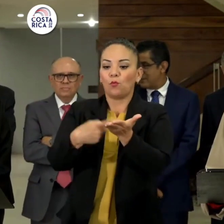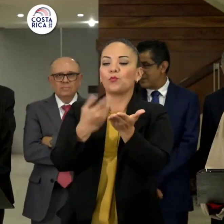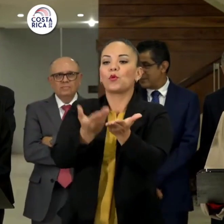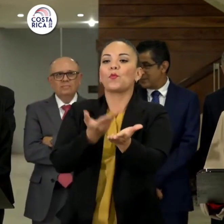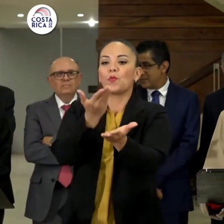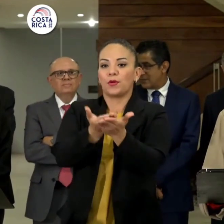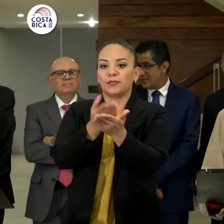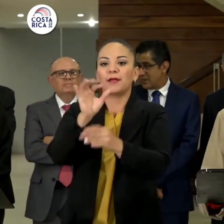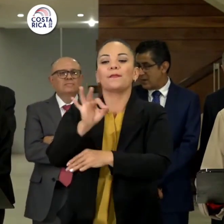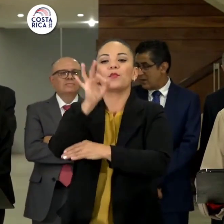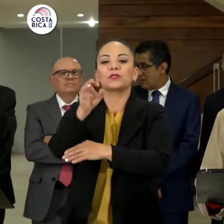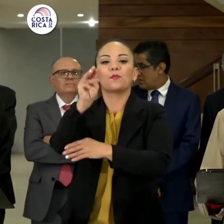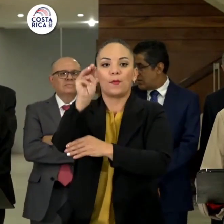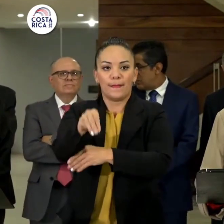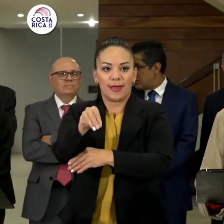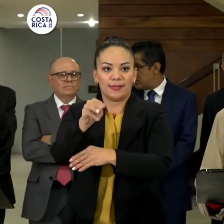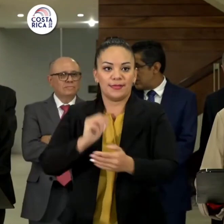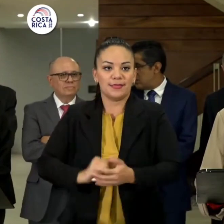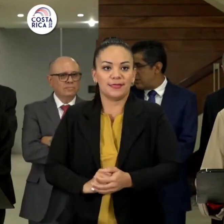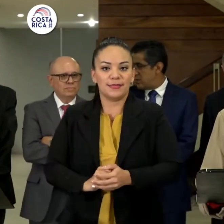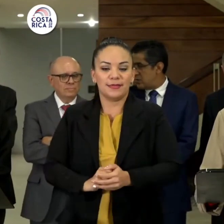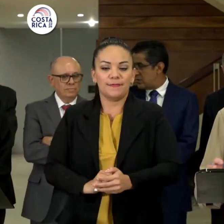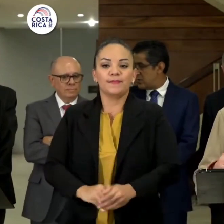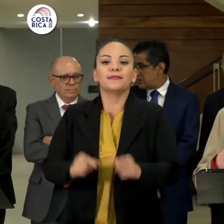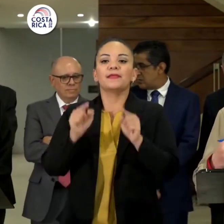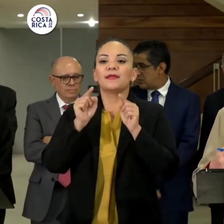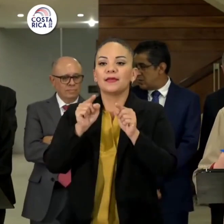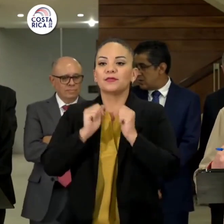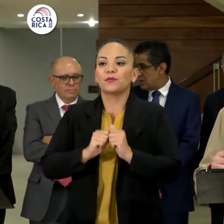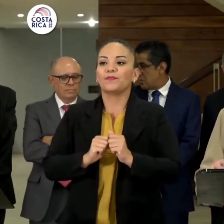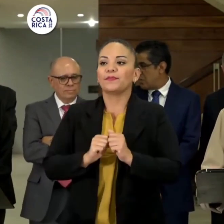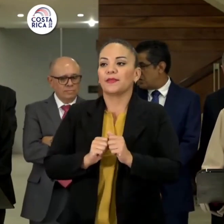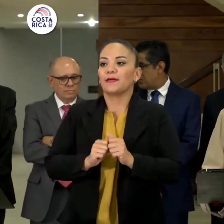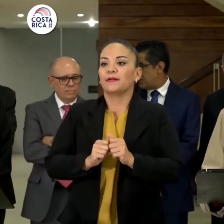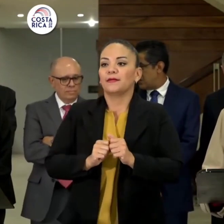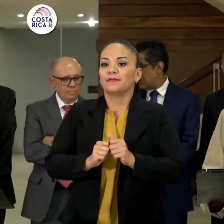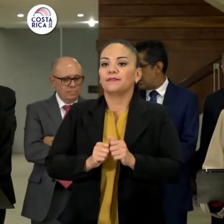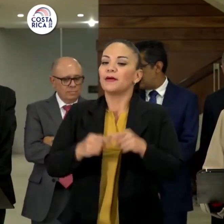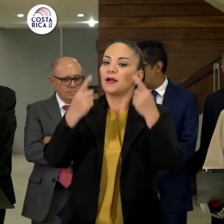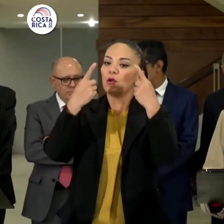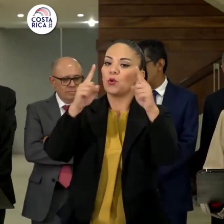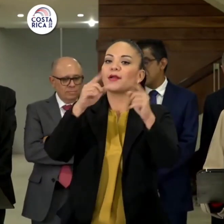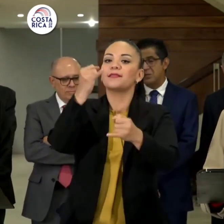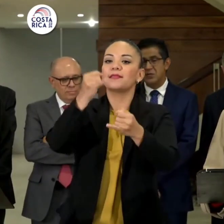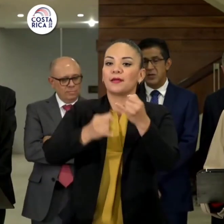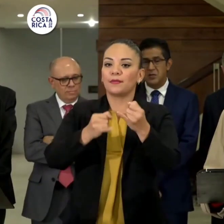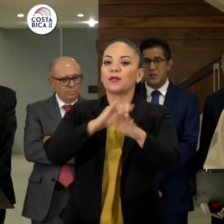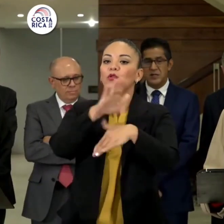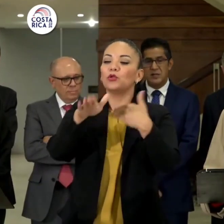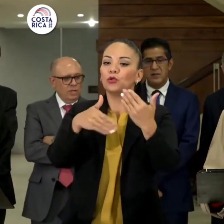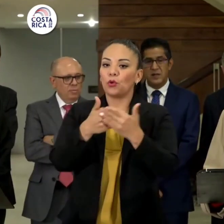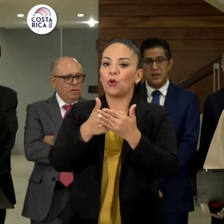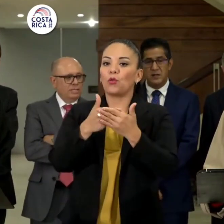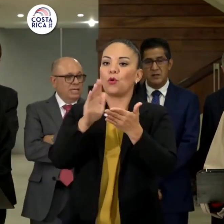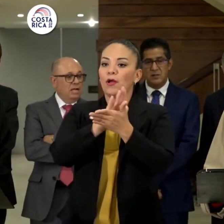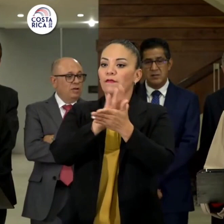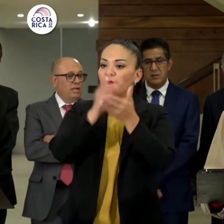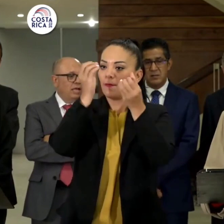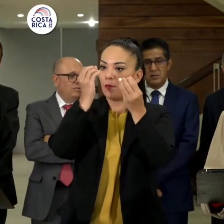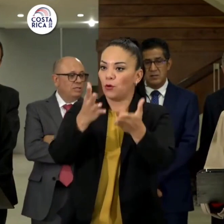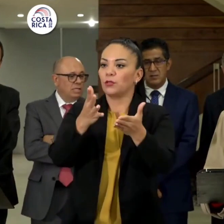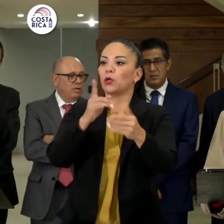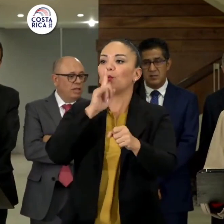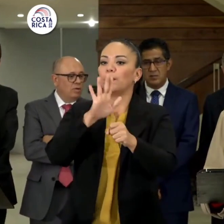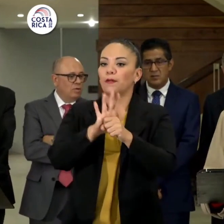próximo. Con eso entonces vamos a terminar lo que es el reporte de ese cumplimiento